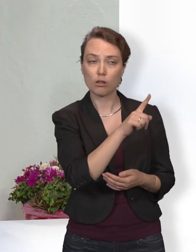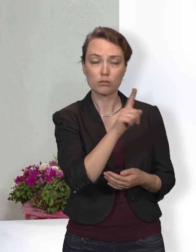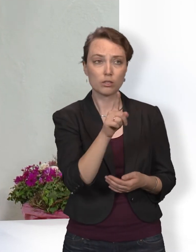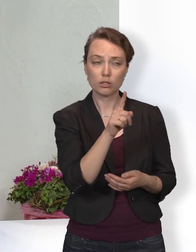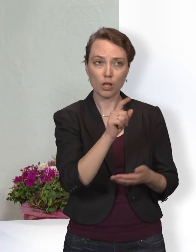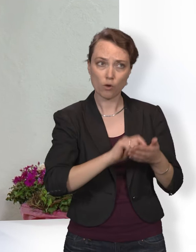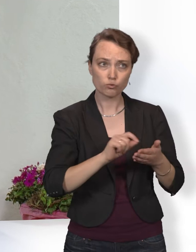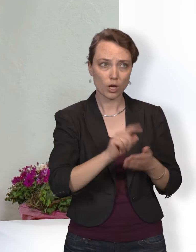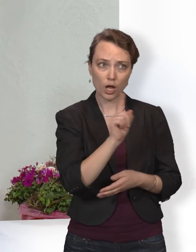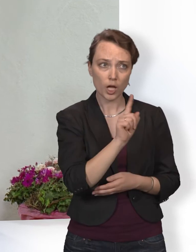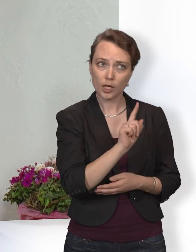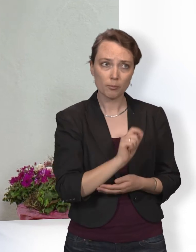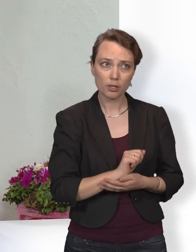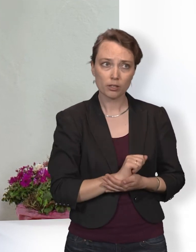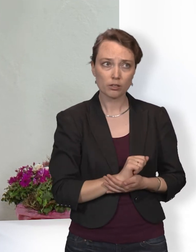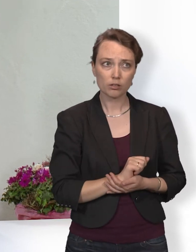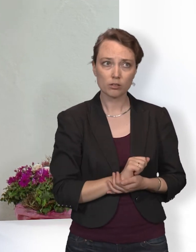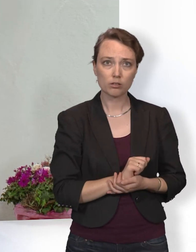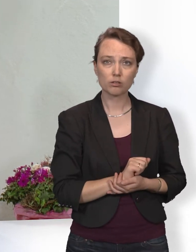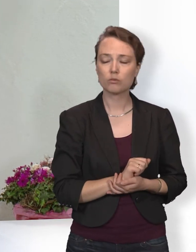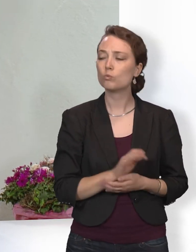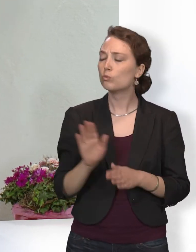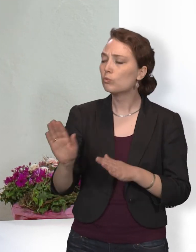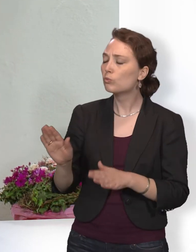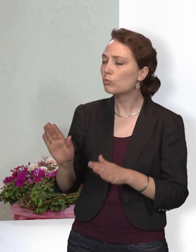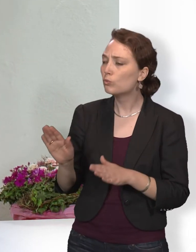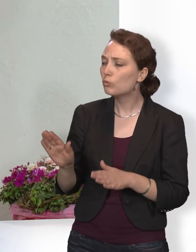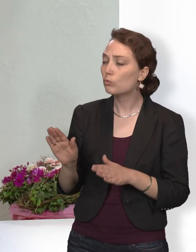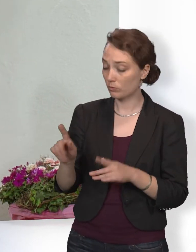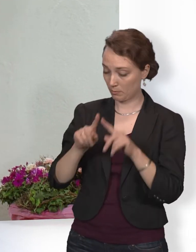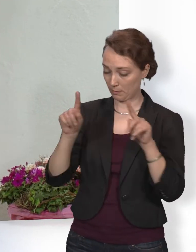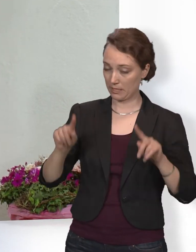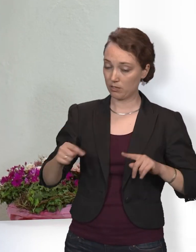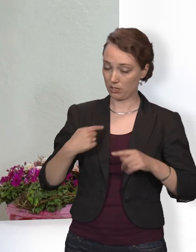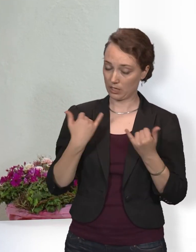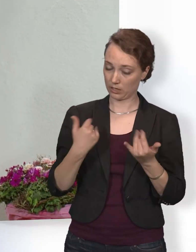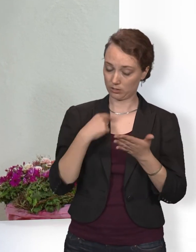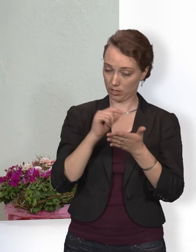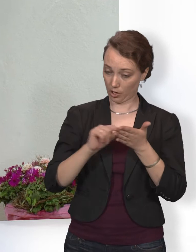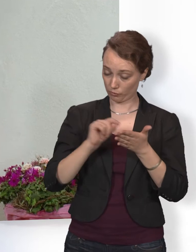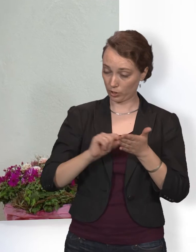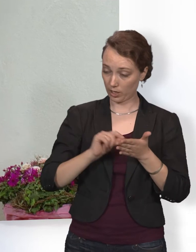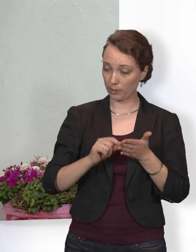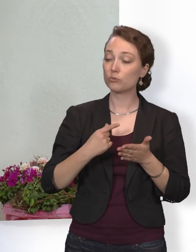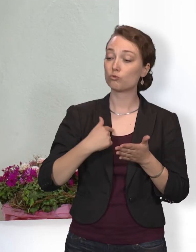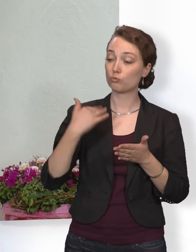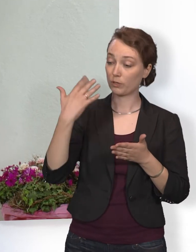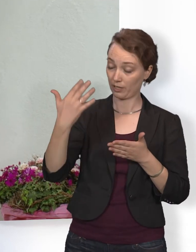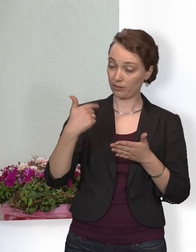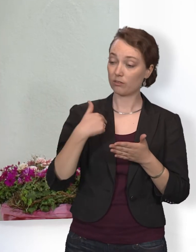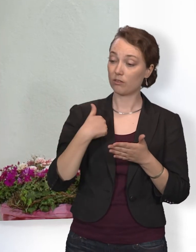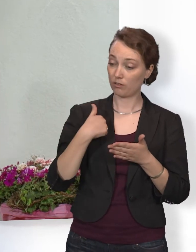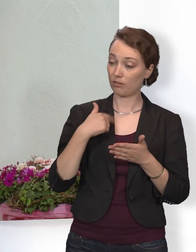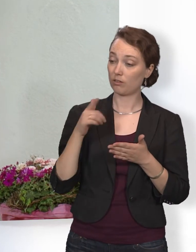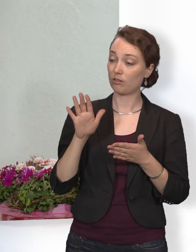nicht etwa auf, oder? Beruhige dich. Den Zettel, den ich jetzt aufschreibe, den kriegst du nachher,